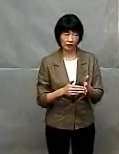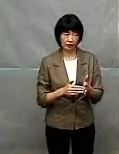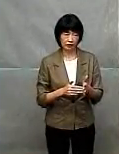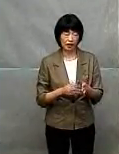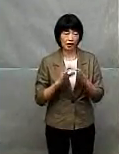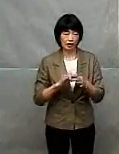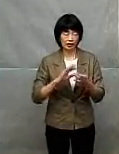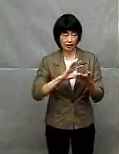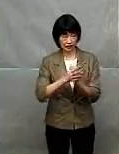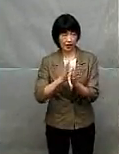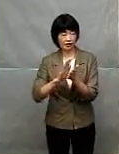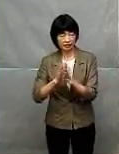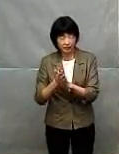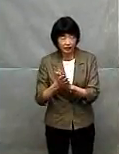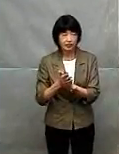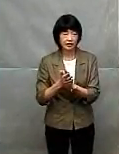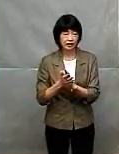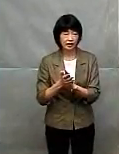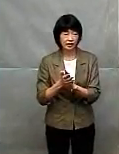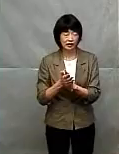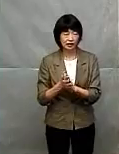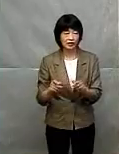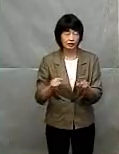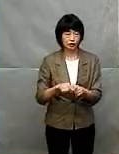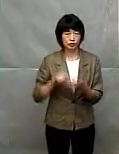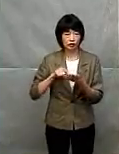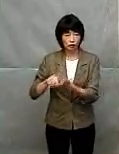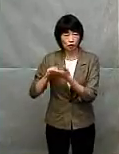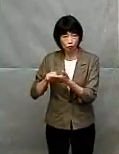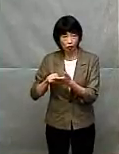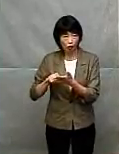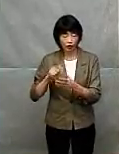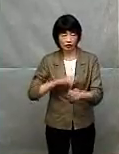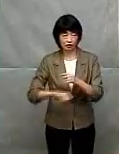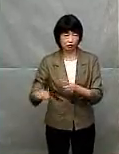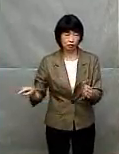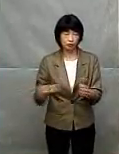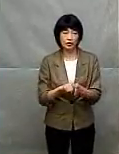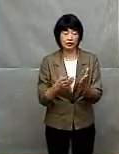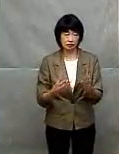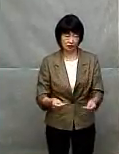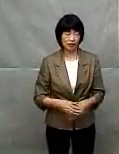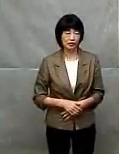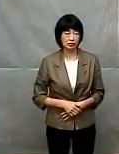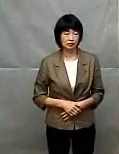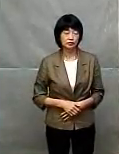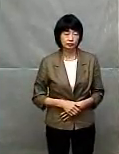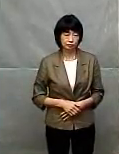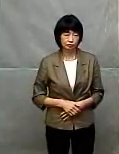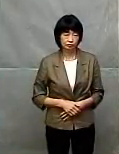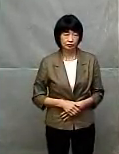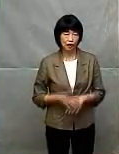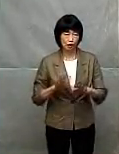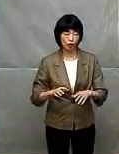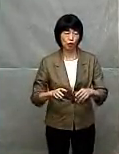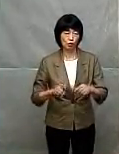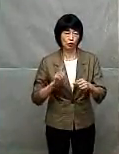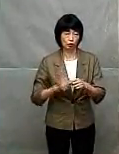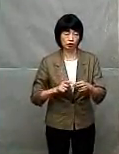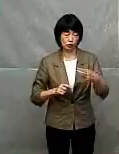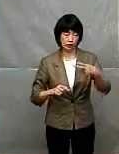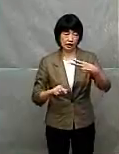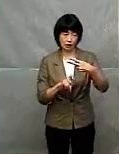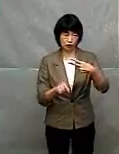係県が連携した要望活動等に取り組んできたところであります。こういう中、今年の2月